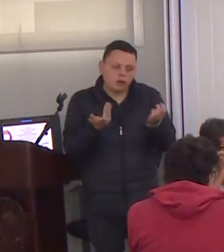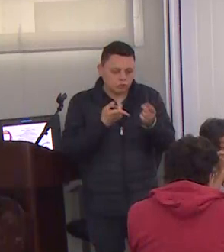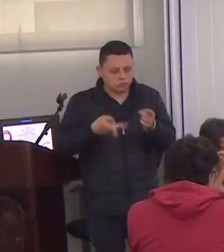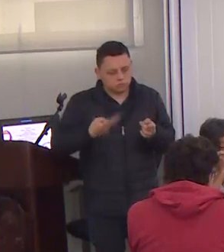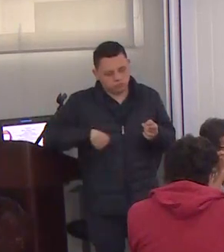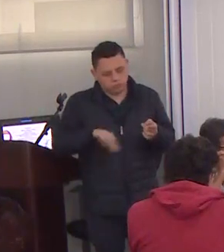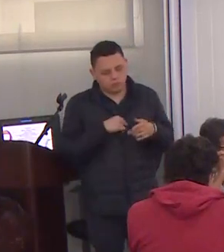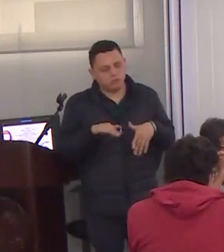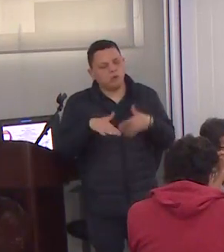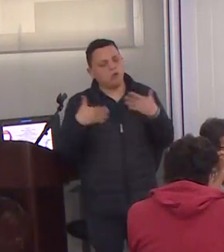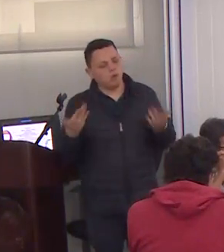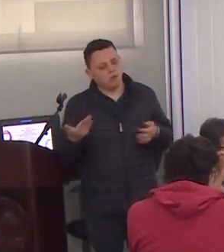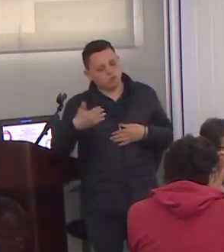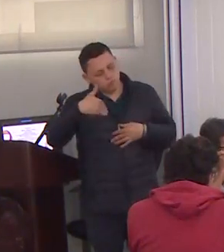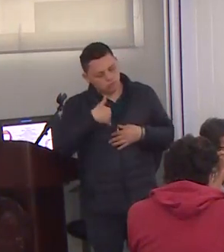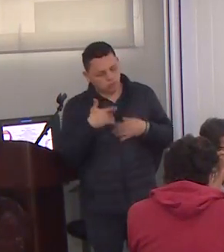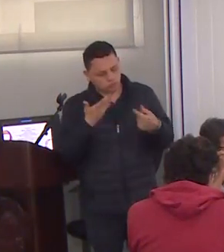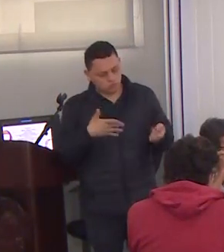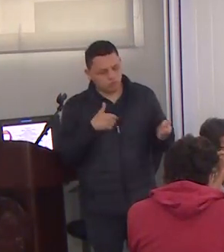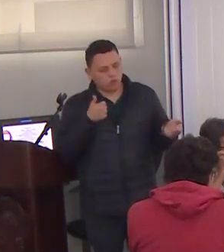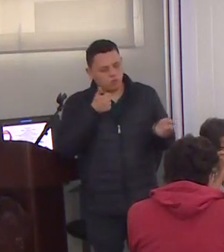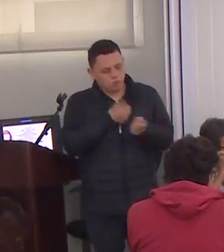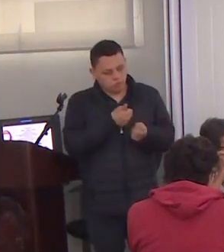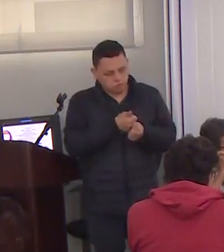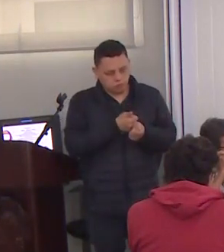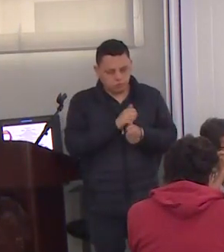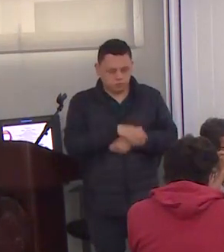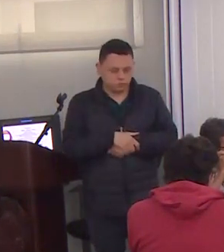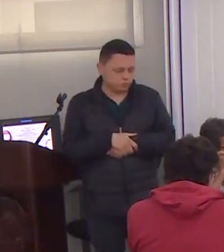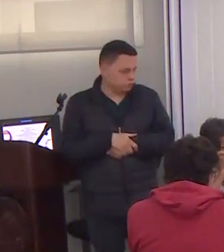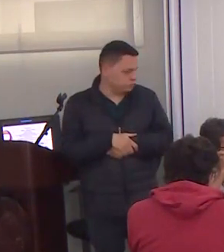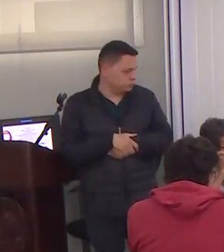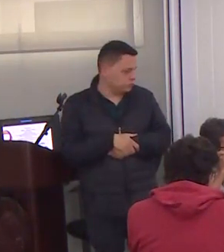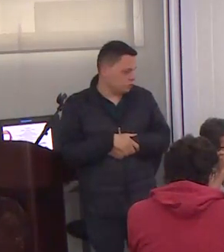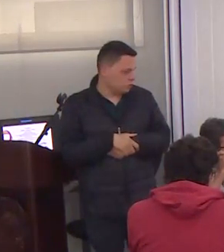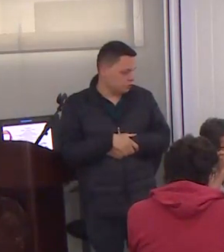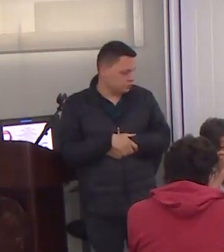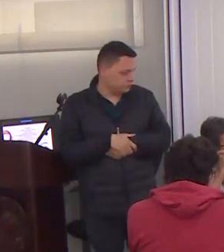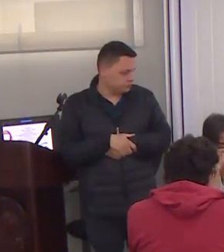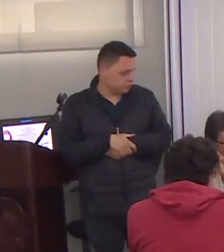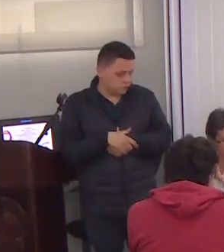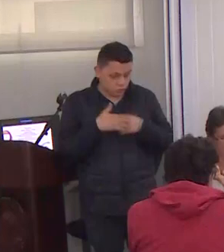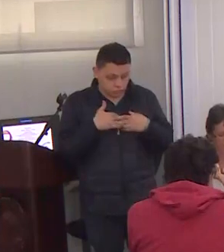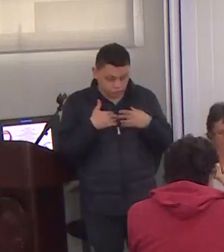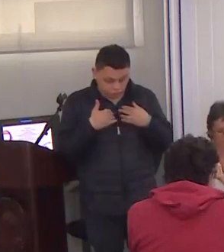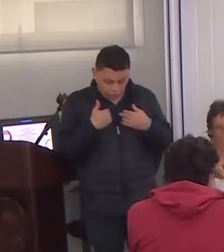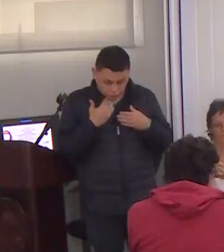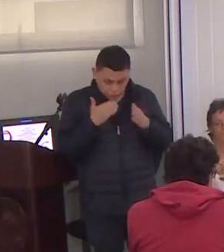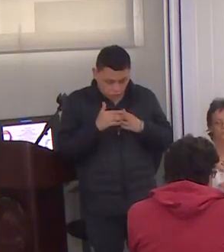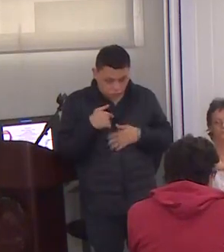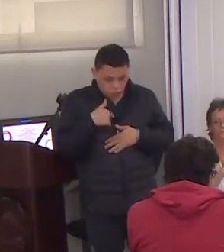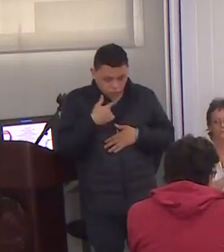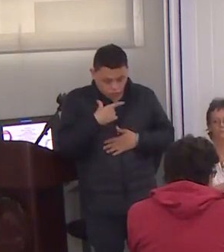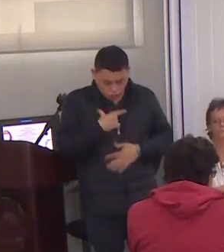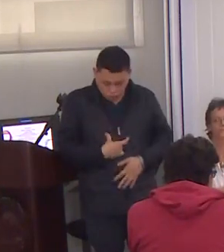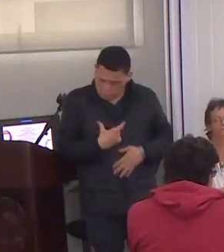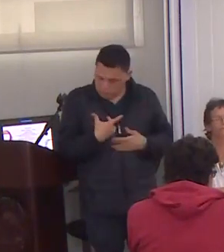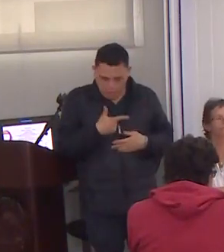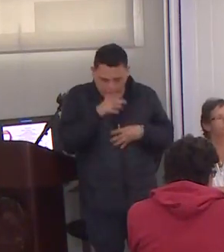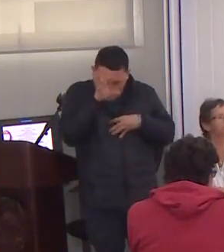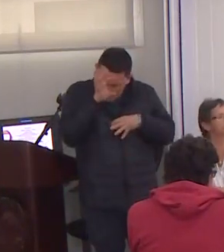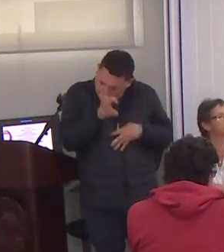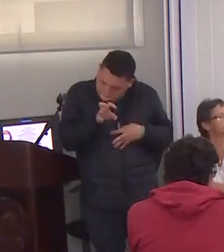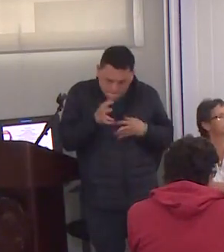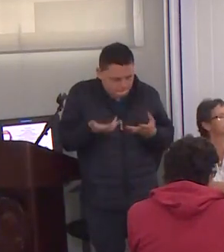yo me vuelvo esa red de acompañamiento y si yo en ese momento siento que no tengo la